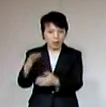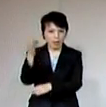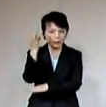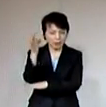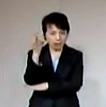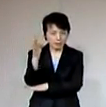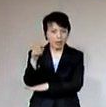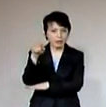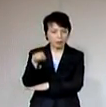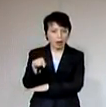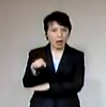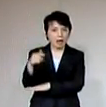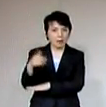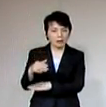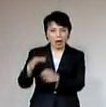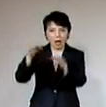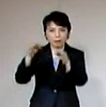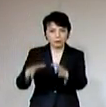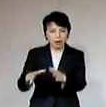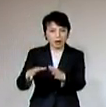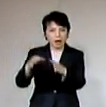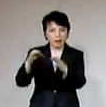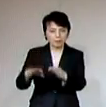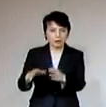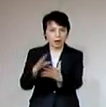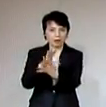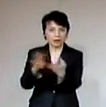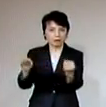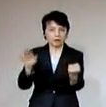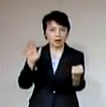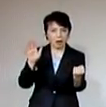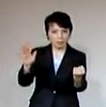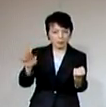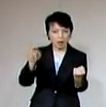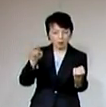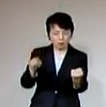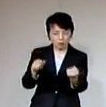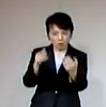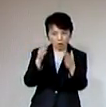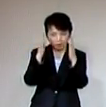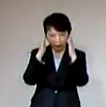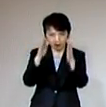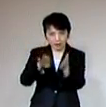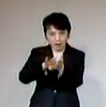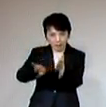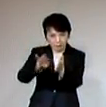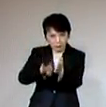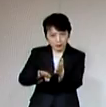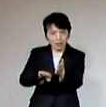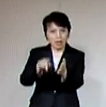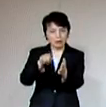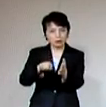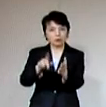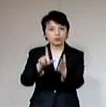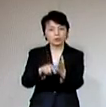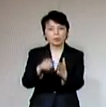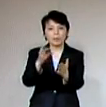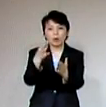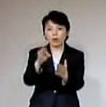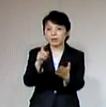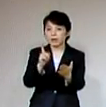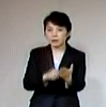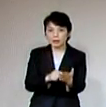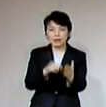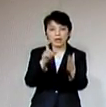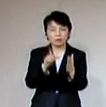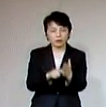にはまだまだ無駄がたくさんあります。それを徹底的に省いてから、それでも足りないという時